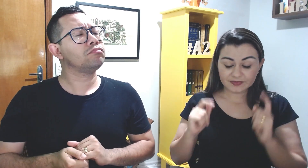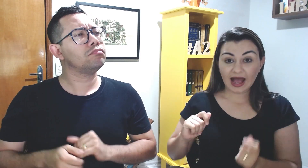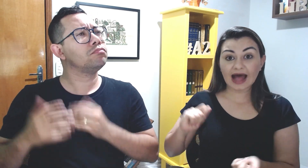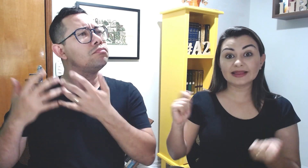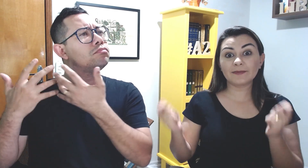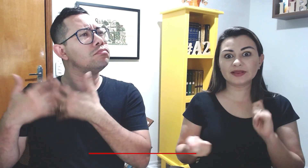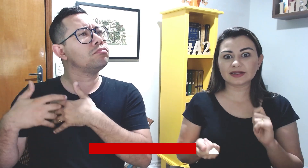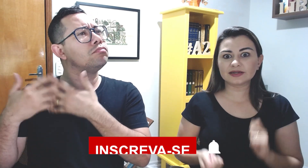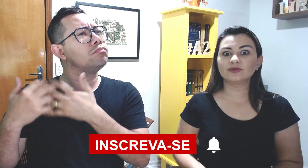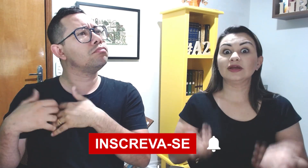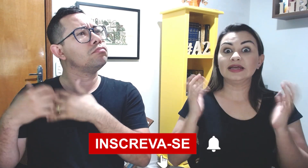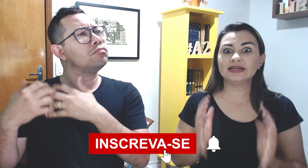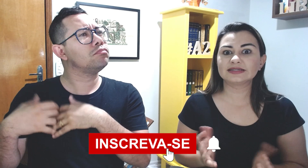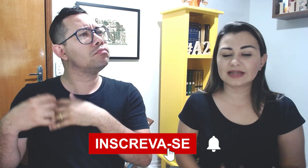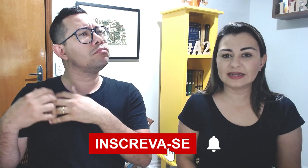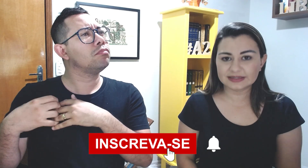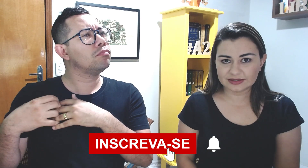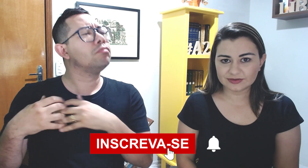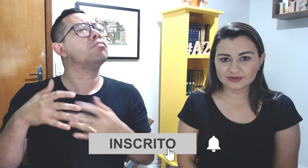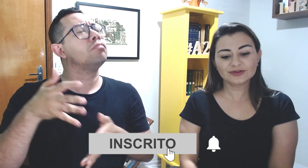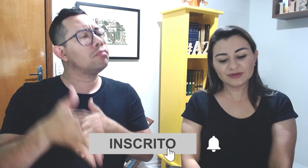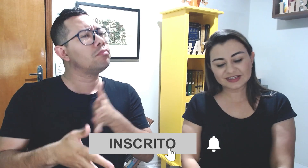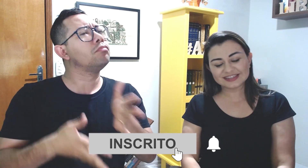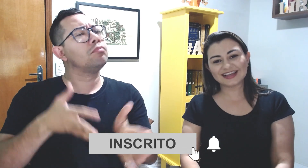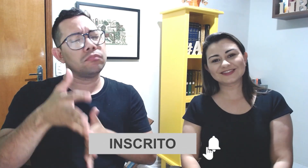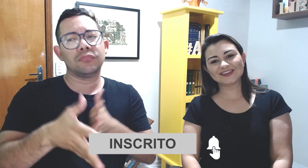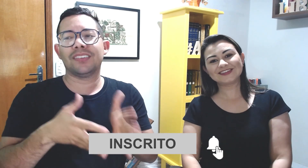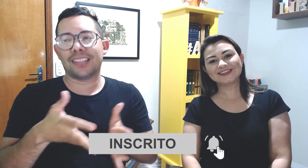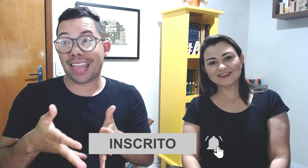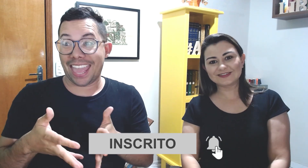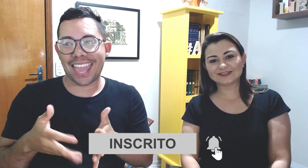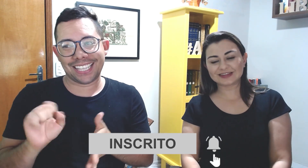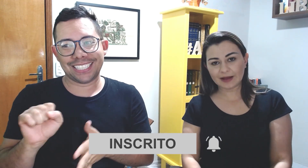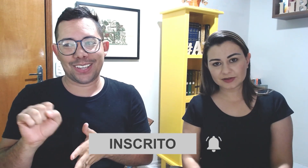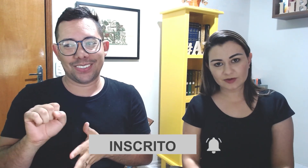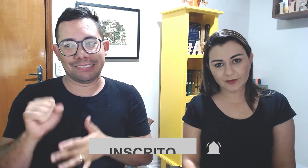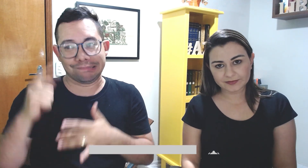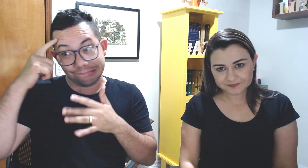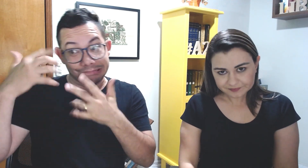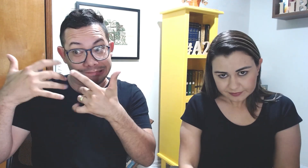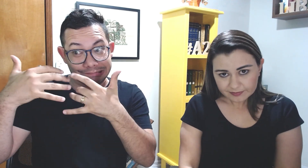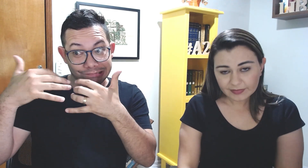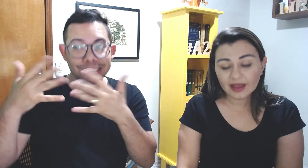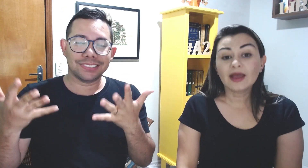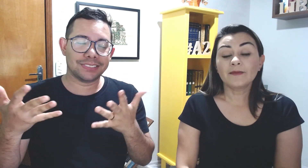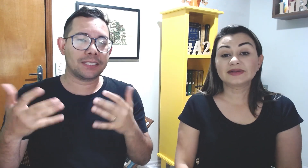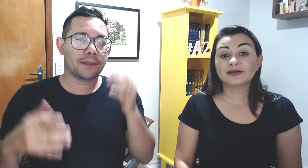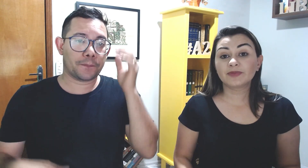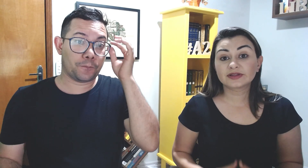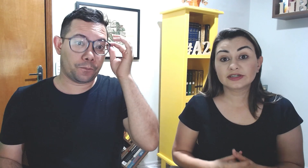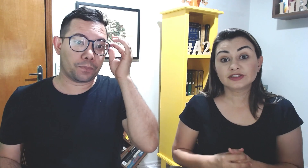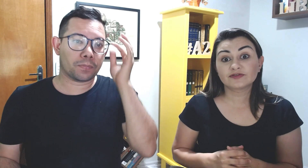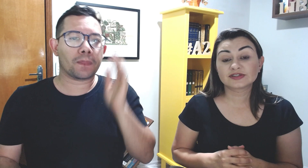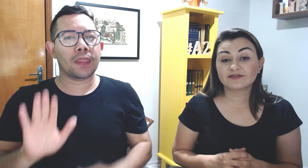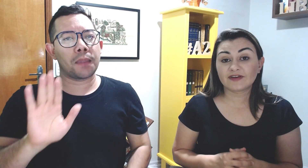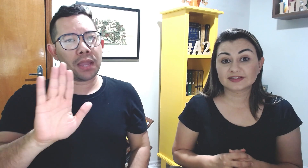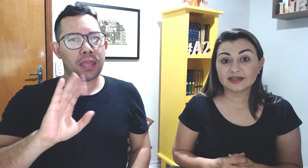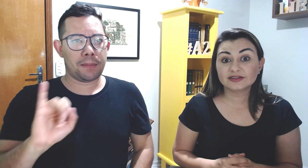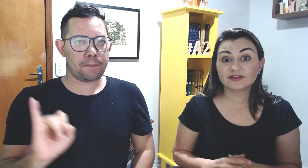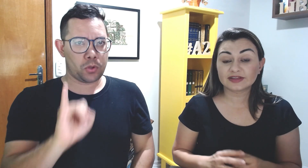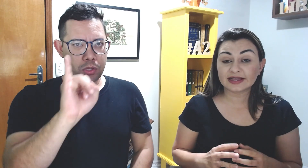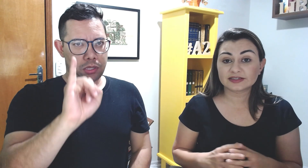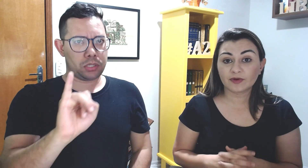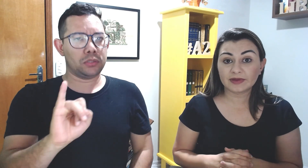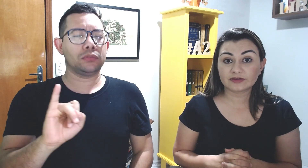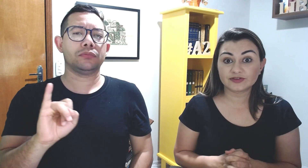mentalmente, adaptando e sinalizando. Tudo isso em questões de segundos, tá, pessoal? Mas é importante que você faça